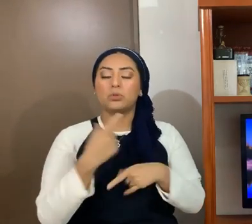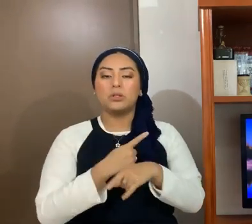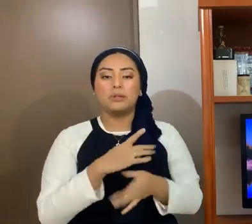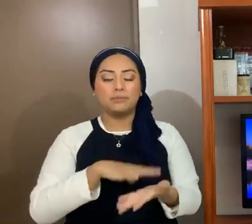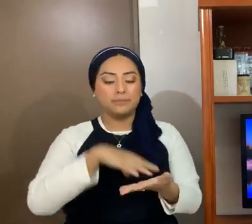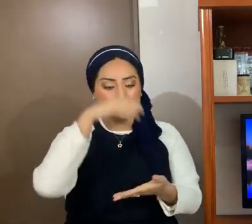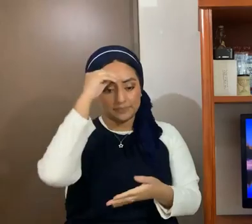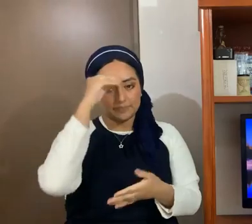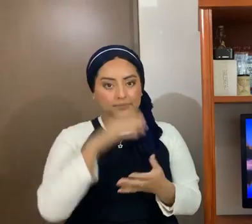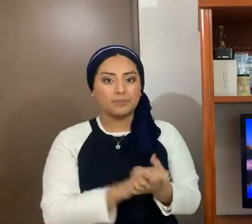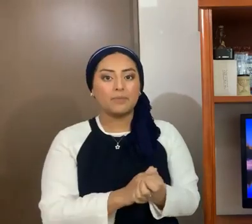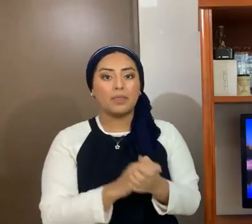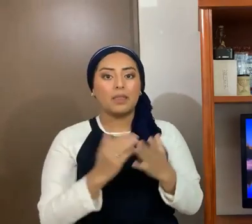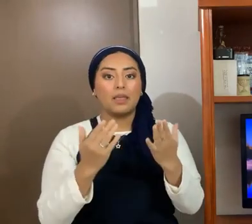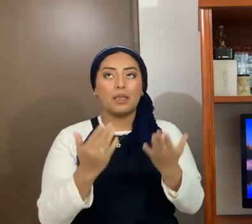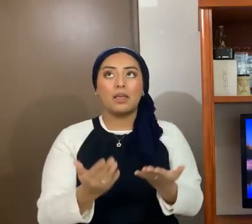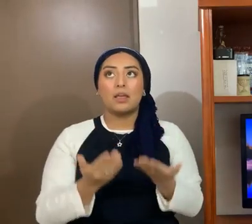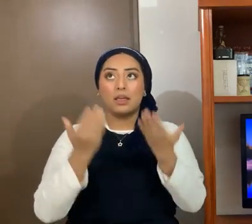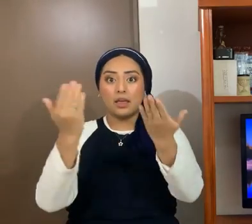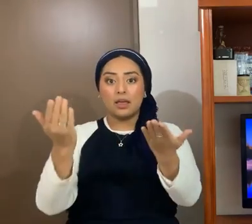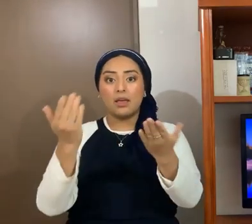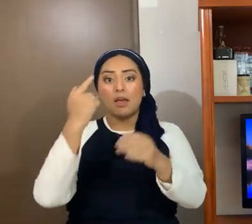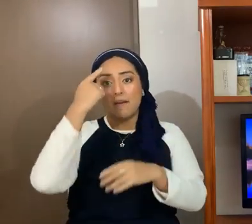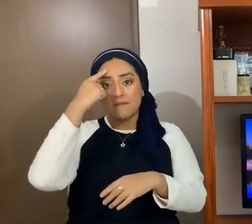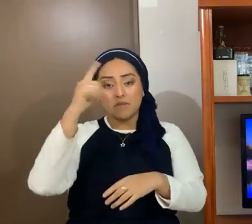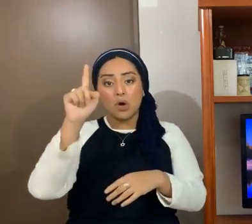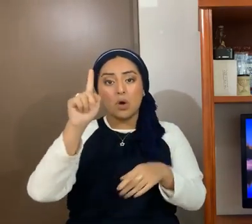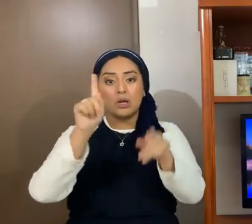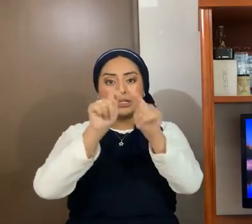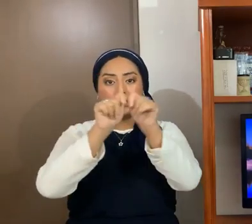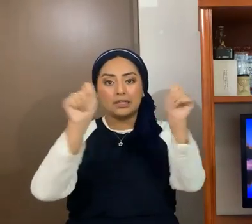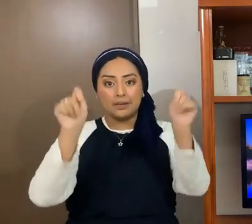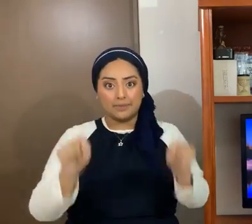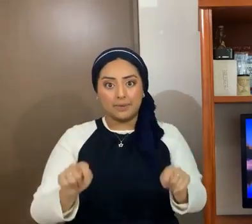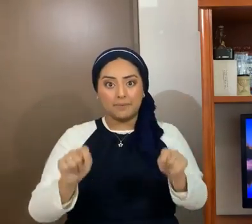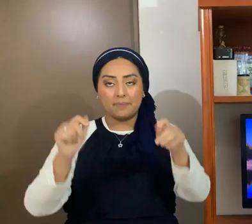vamos a ver. La ofrenda para el Mishkan.